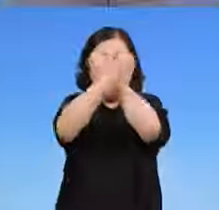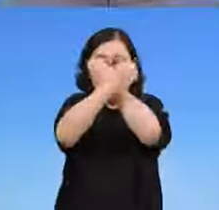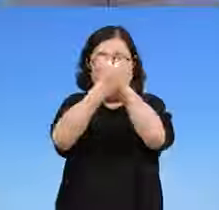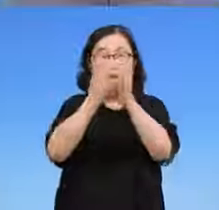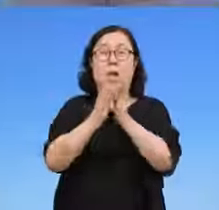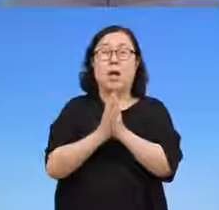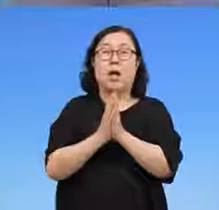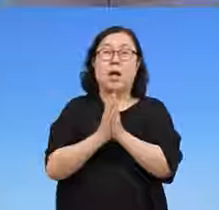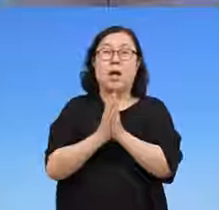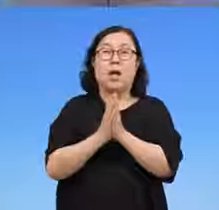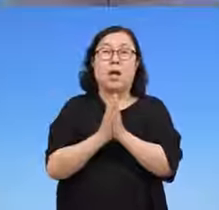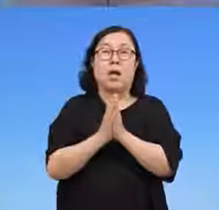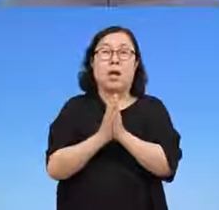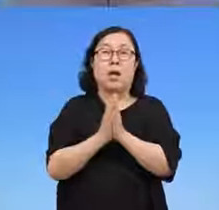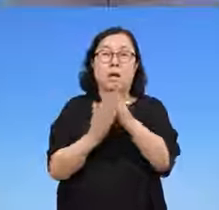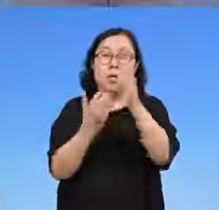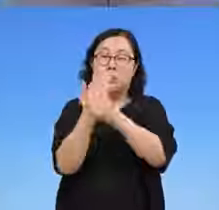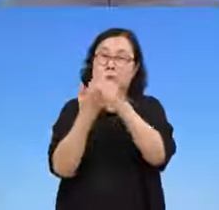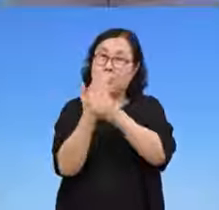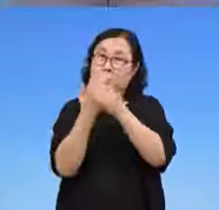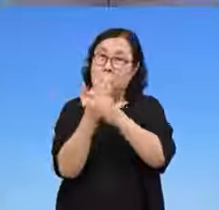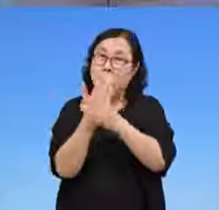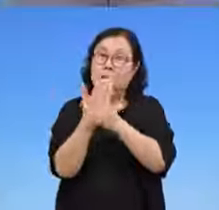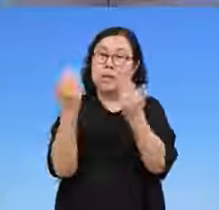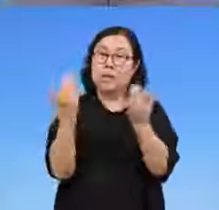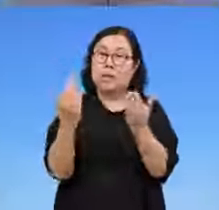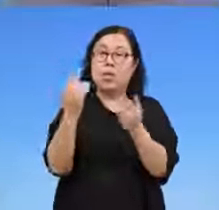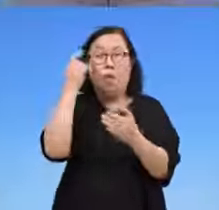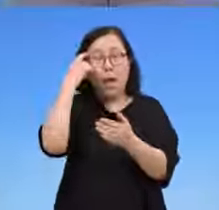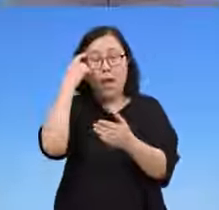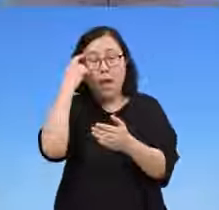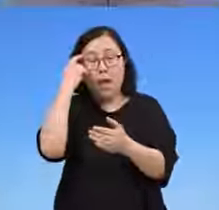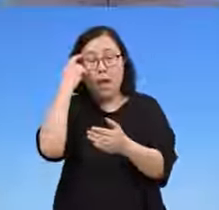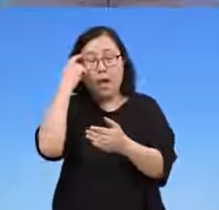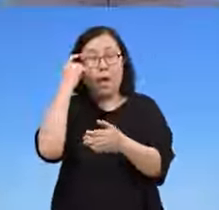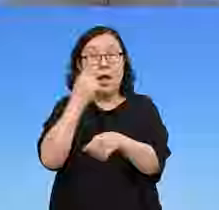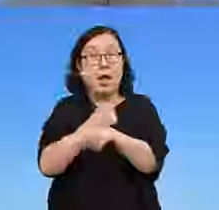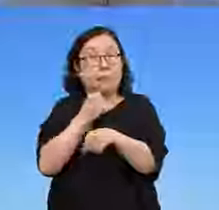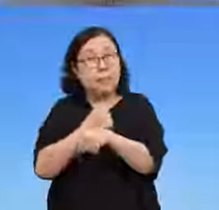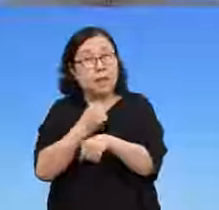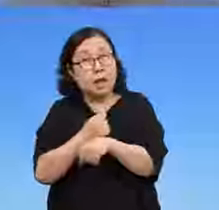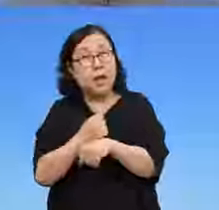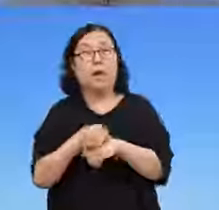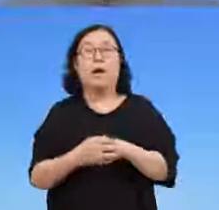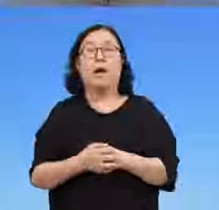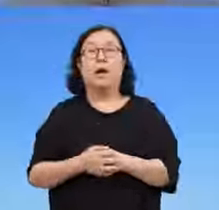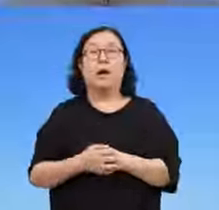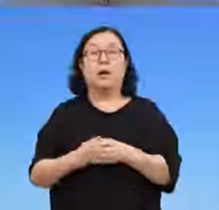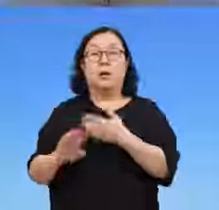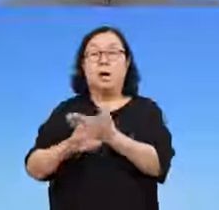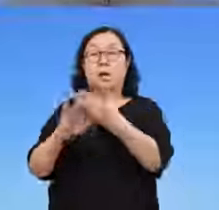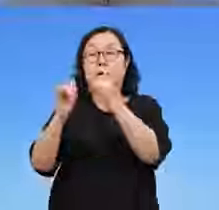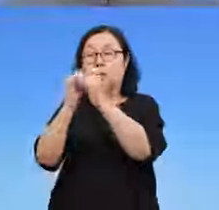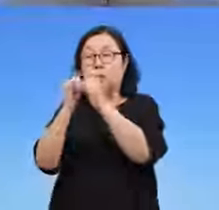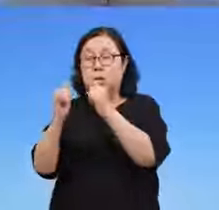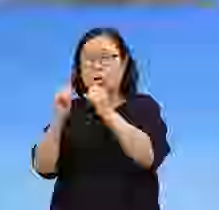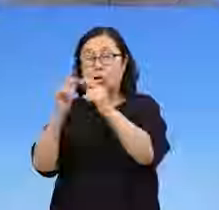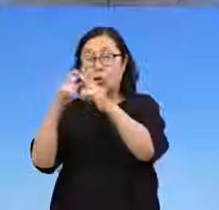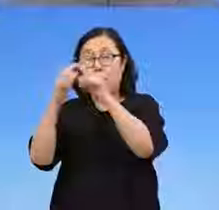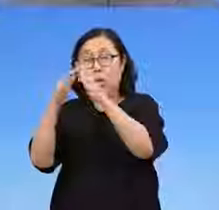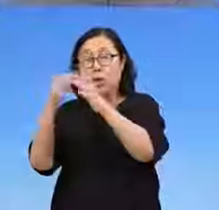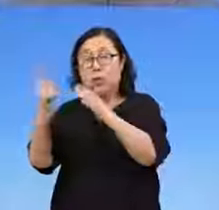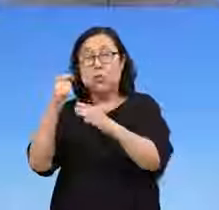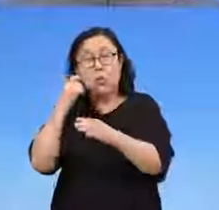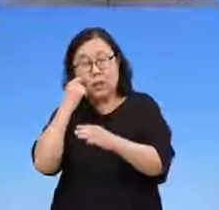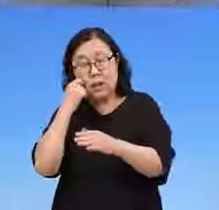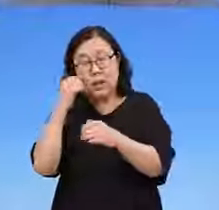이런 오해에 휩싸이게 하는 이런 일을 왜 불길로 왜 뛰어듭니까? 뭐 다른 교회들은 뭐 이런 거 못해서 안 만드는 겁니까?